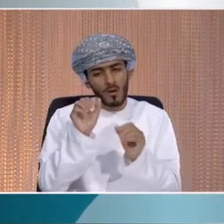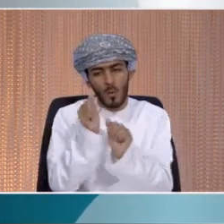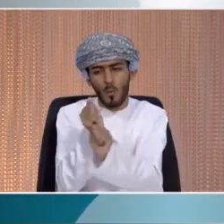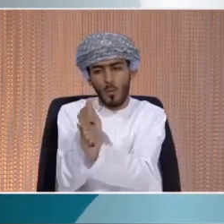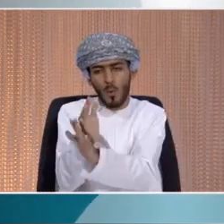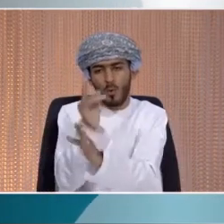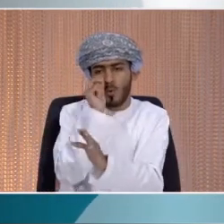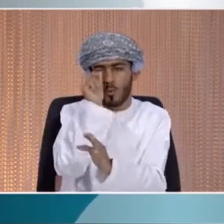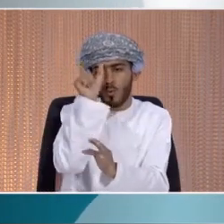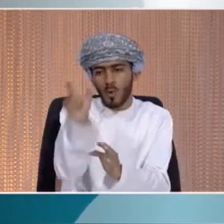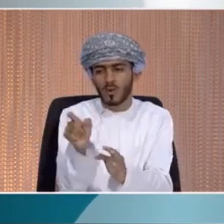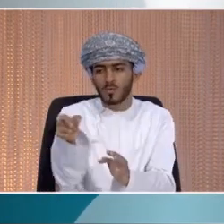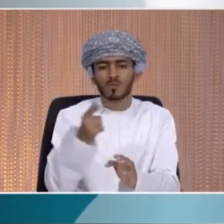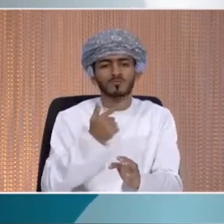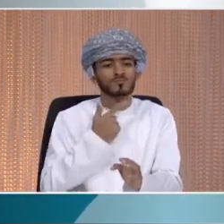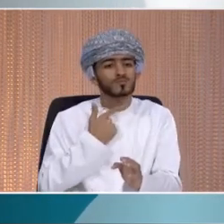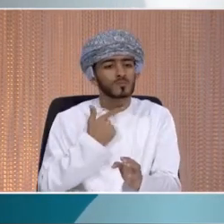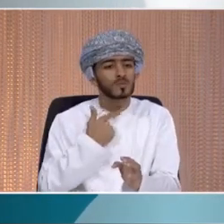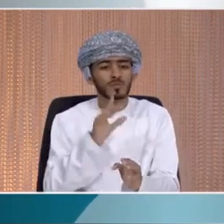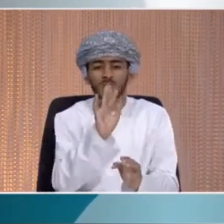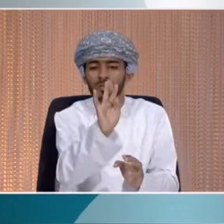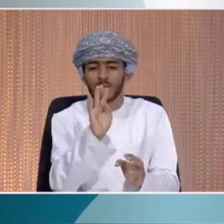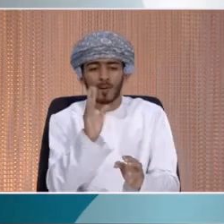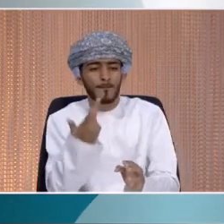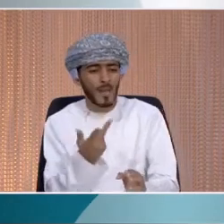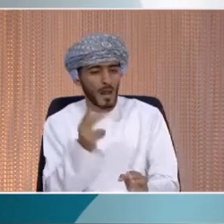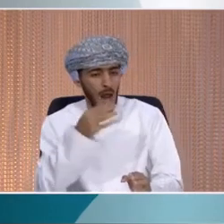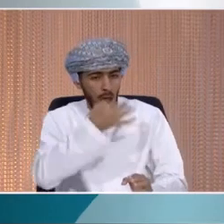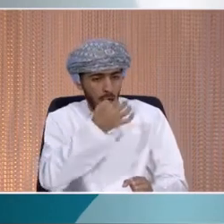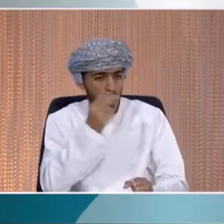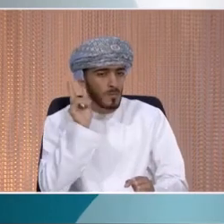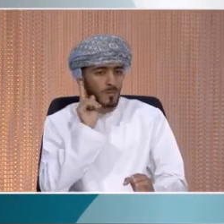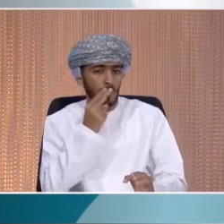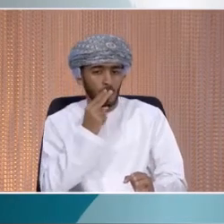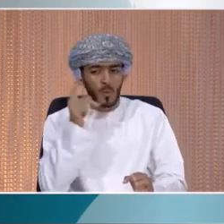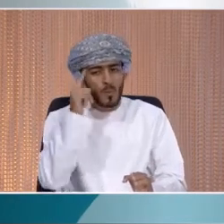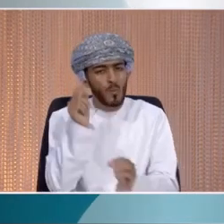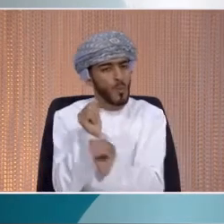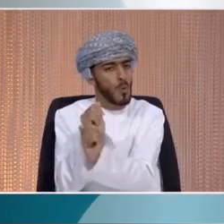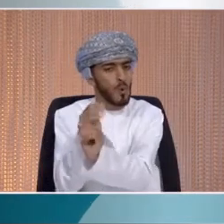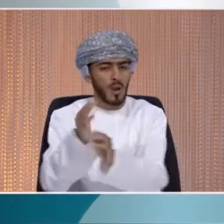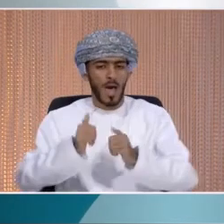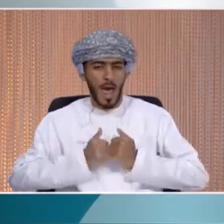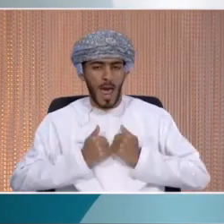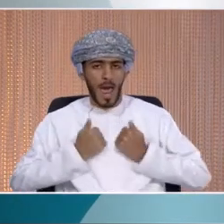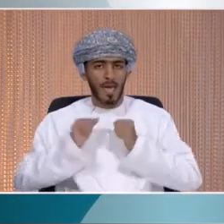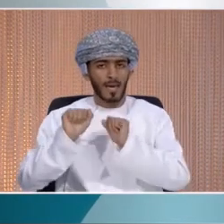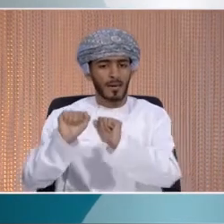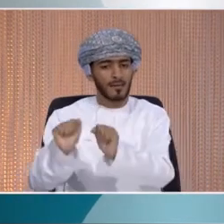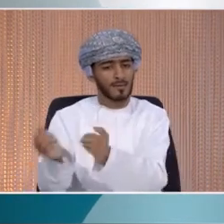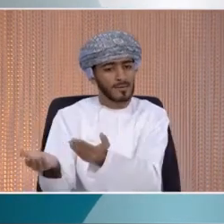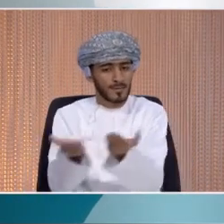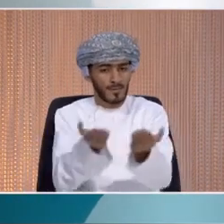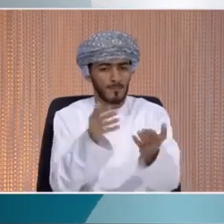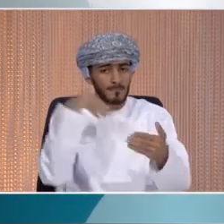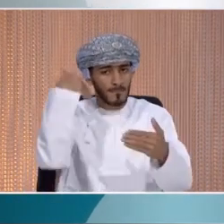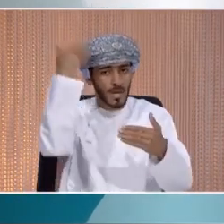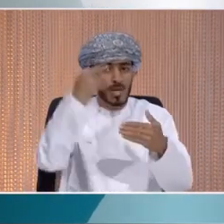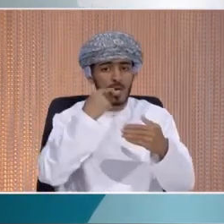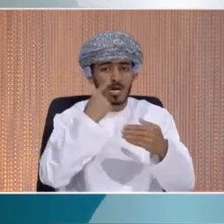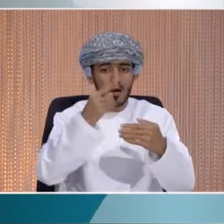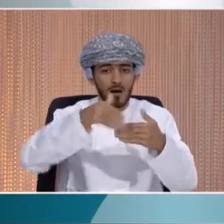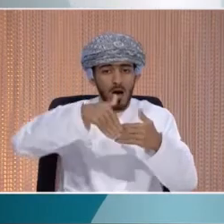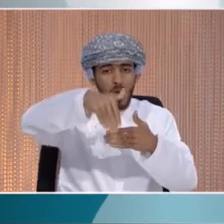من يريد، ان كان يريد بنت من النساء الصم فلا تقطعي عليه الطريق، لان الزواج ما هو الا انسجام ولغه